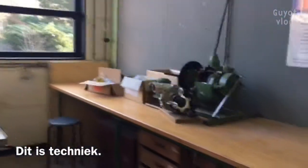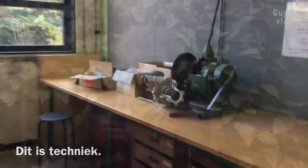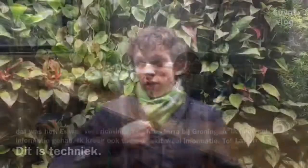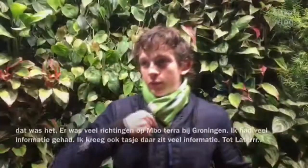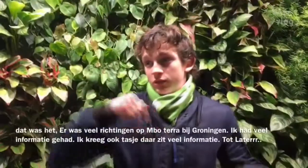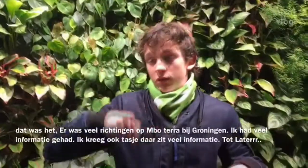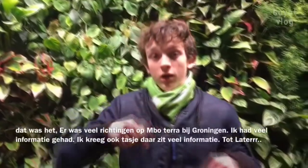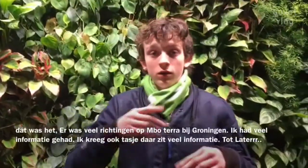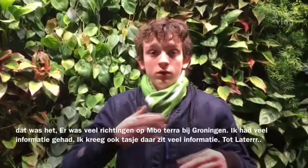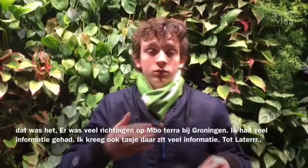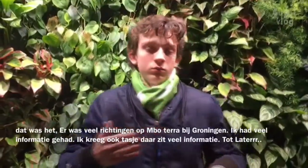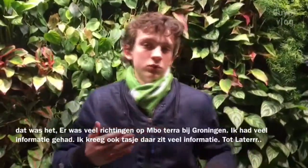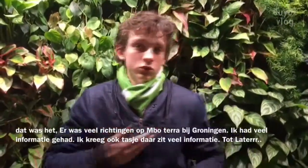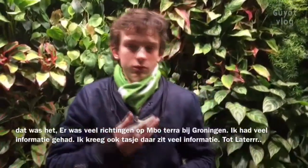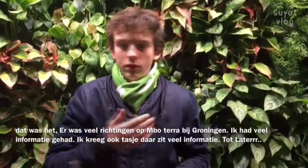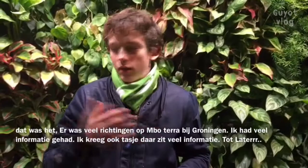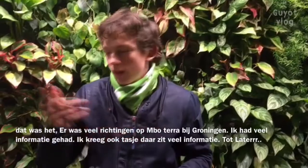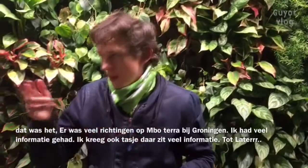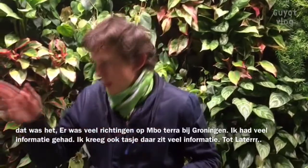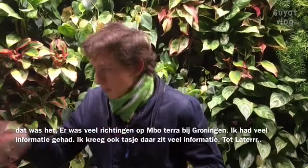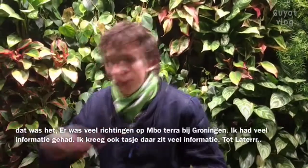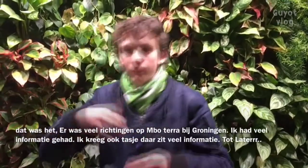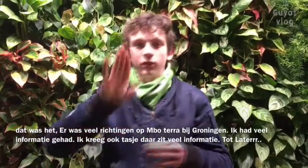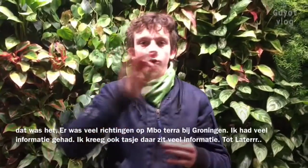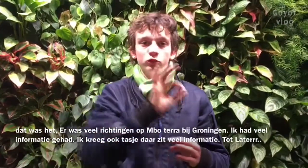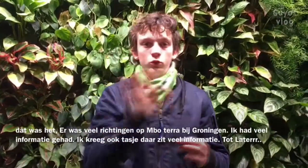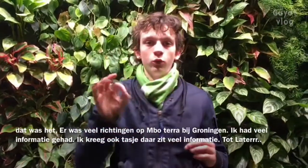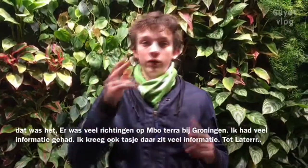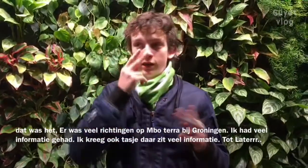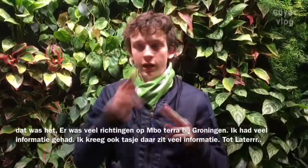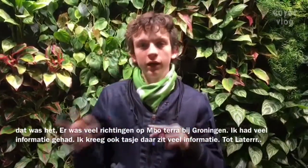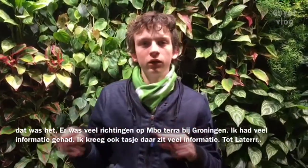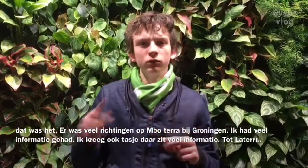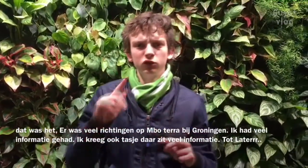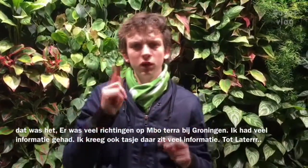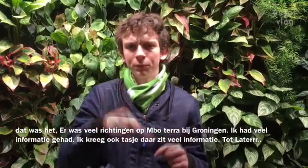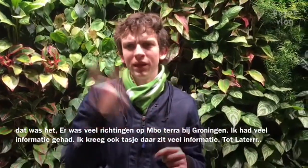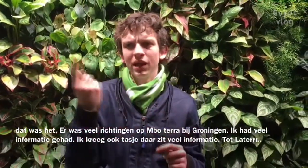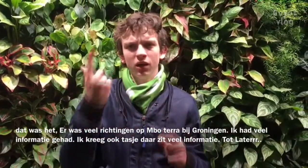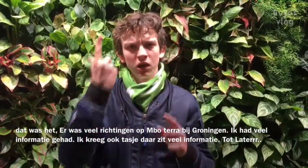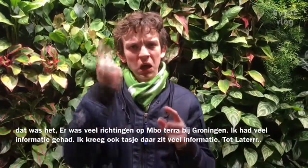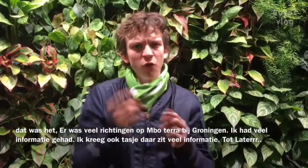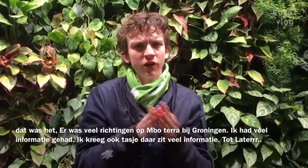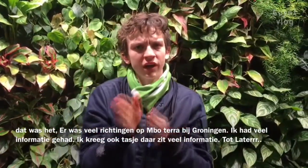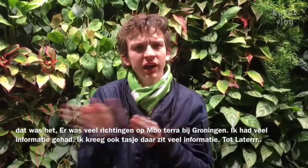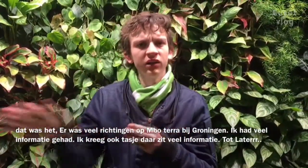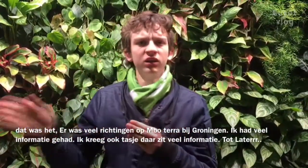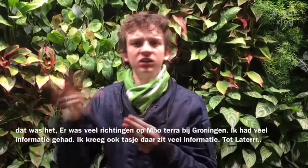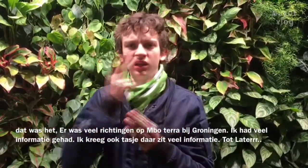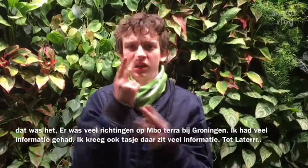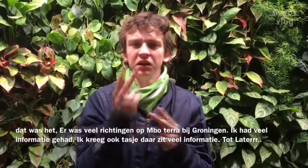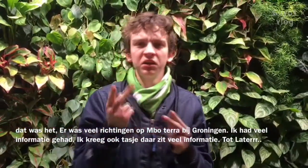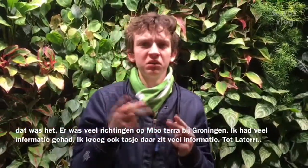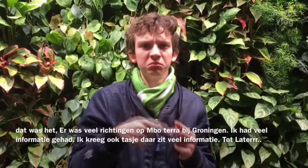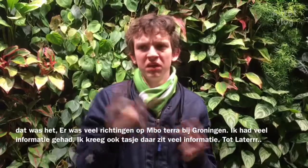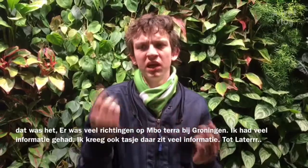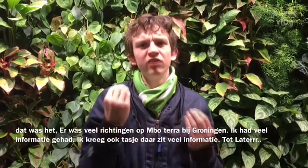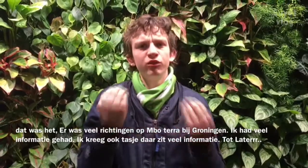Ja, ik heb vandaag naar mbo-school gekeken, dus echt meer een leuke richting gekeken, meer